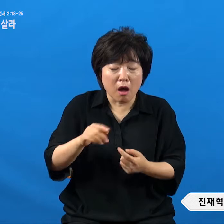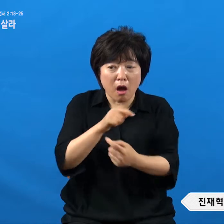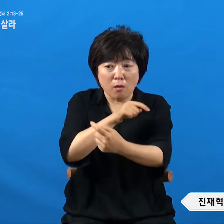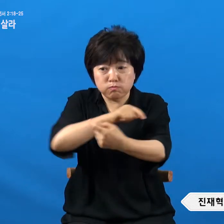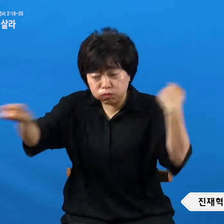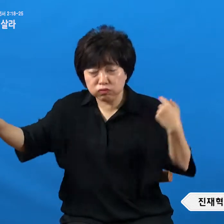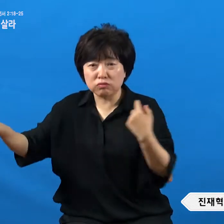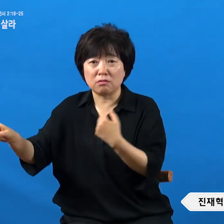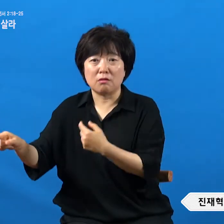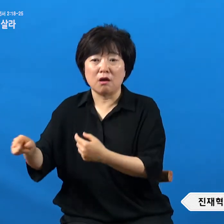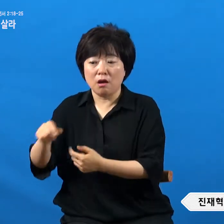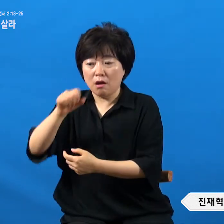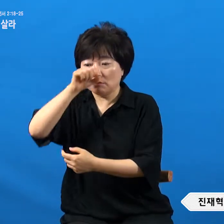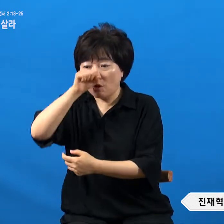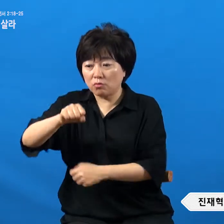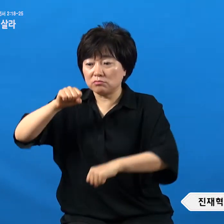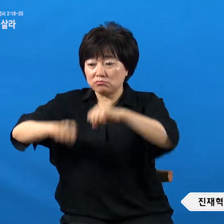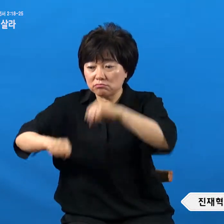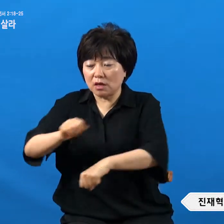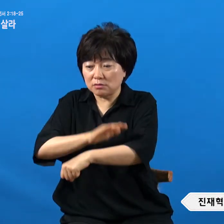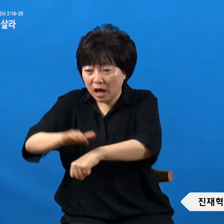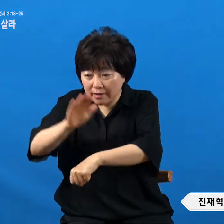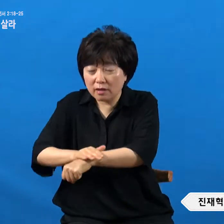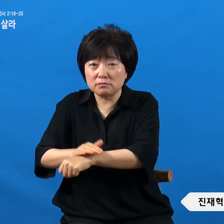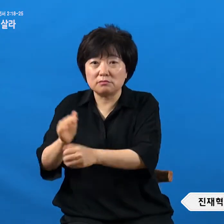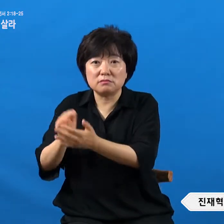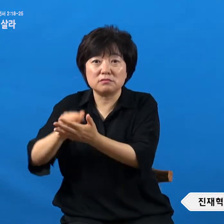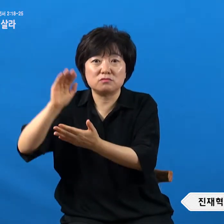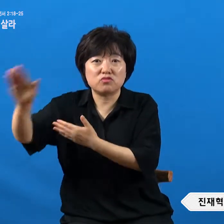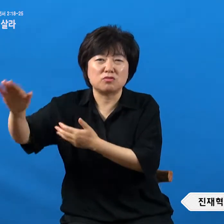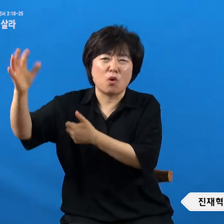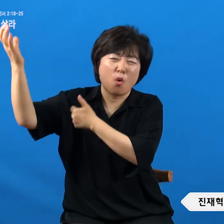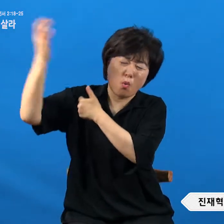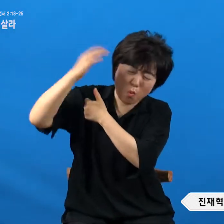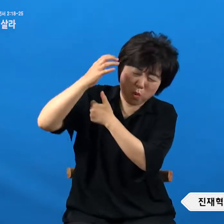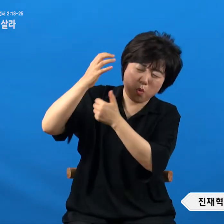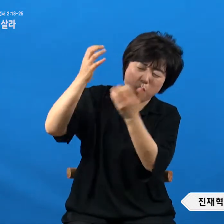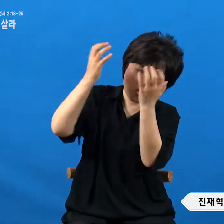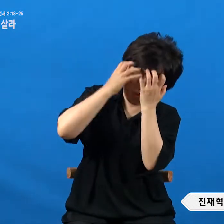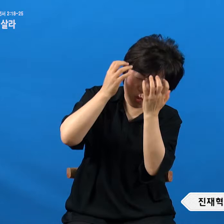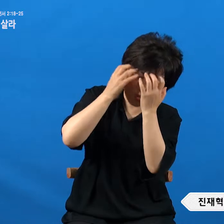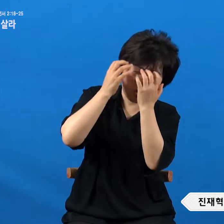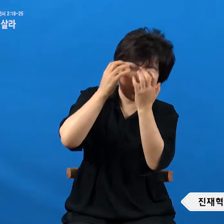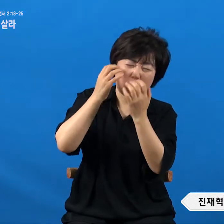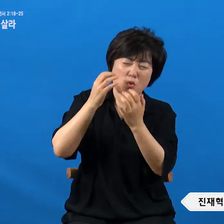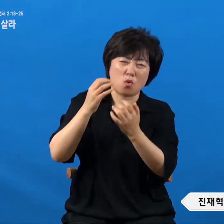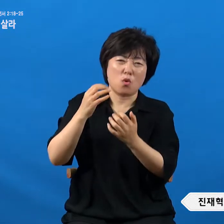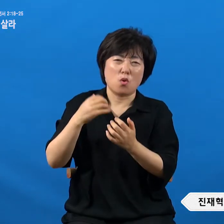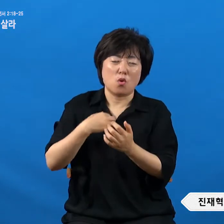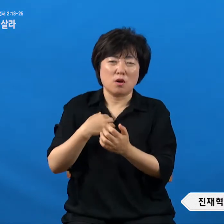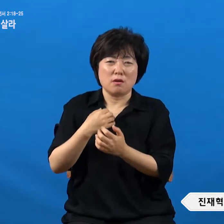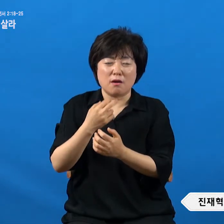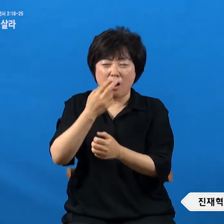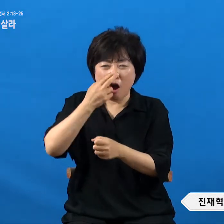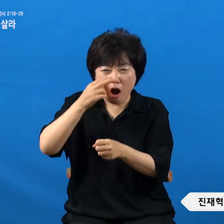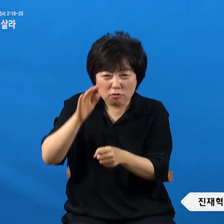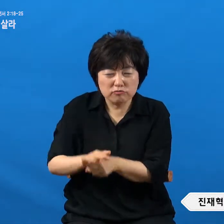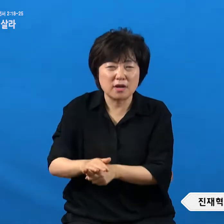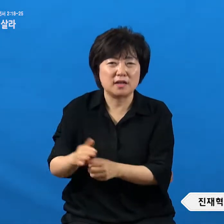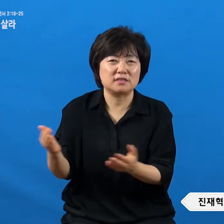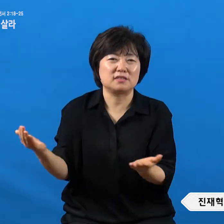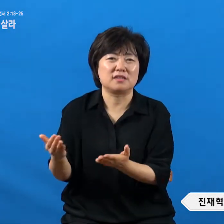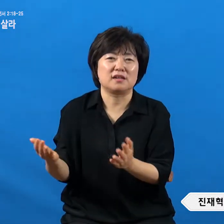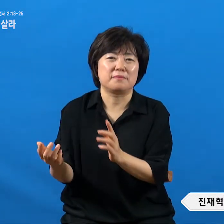행함으로 고난을 받고 선을 행함 가운데서도 여전히 우리가 고통과